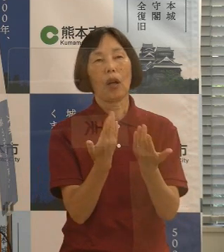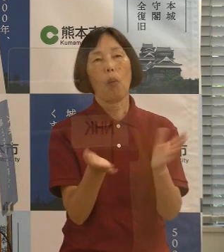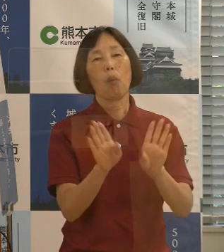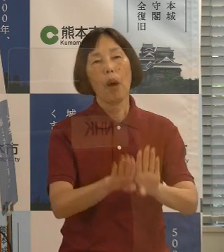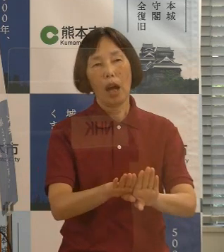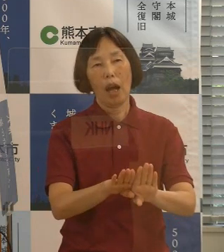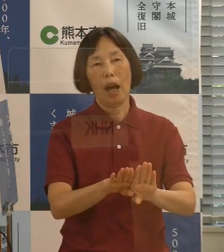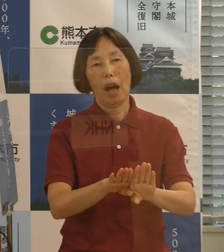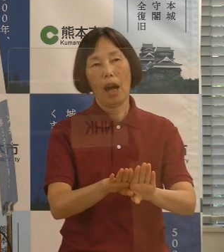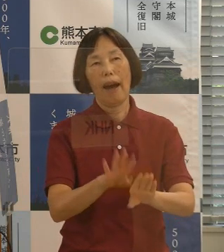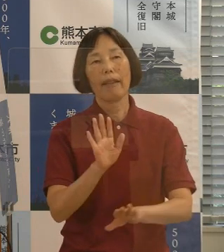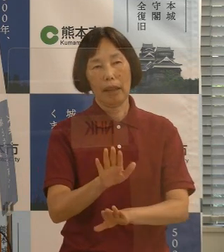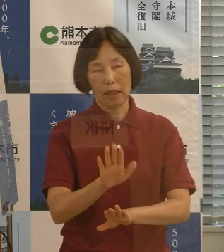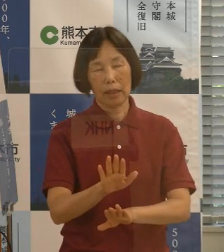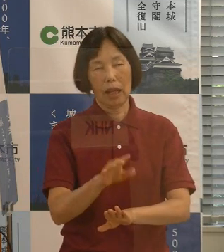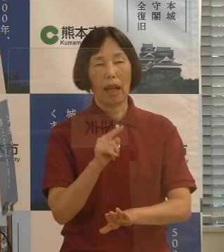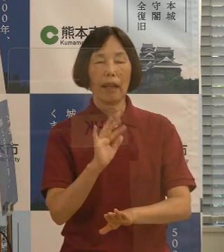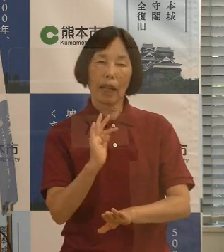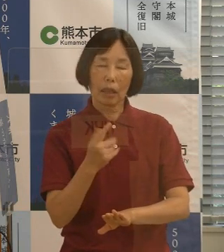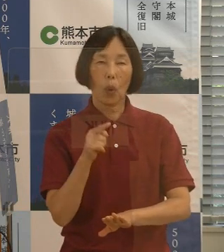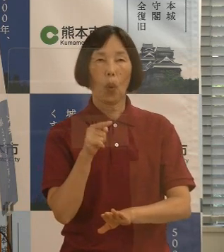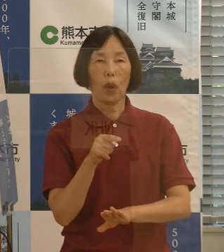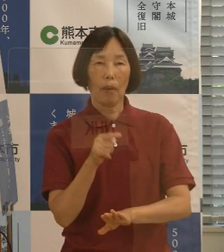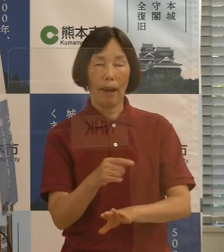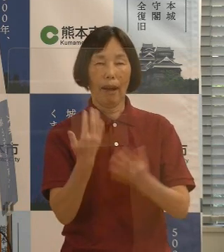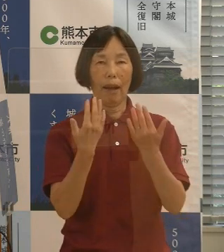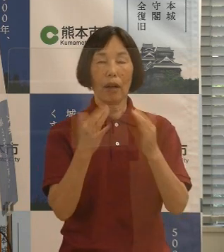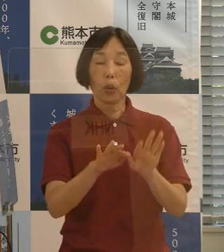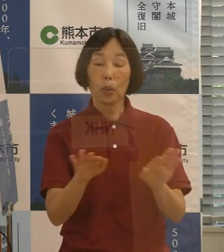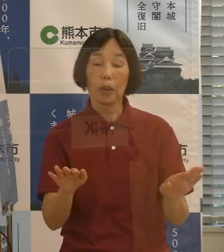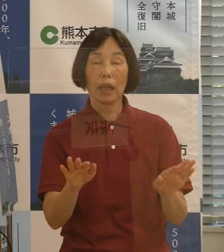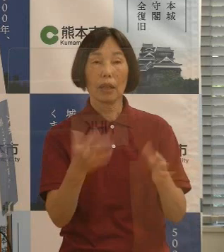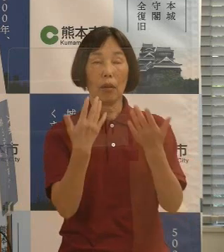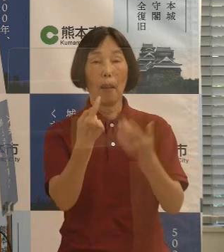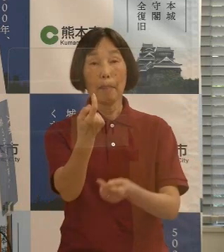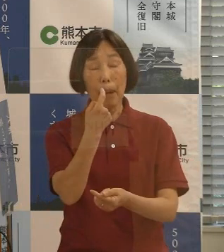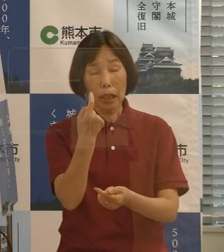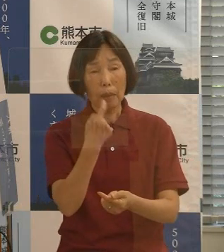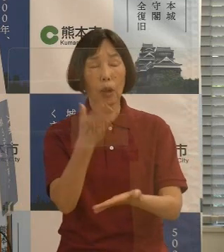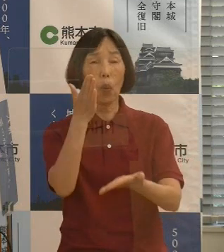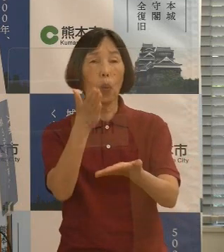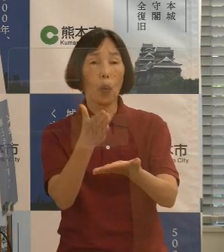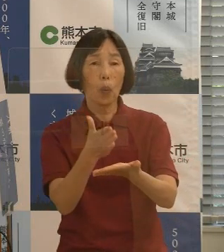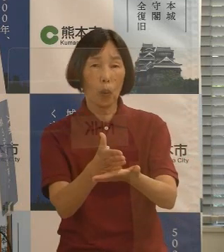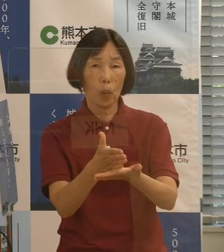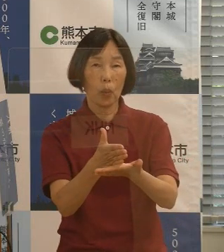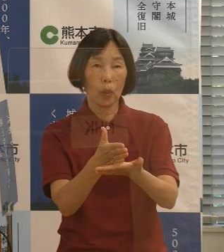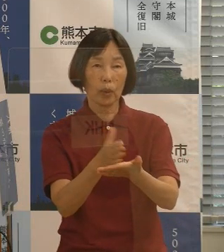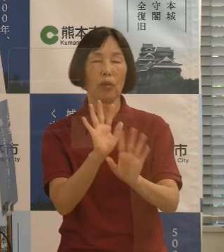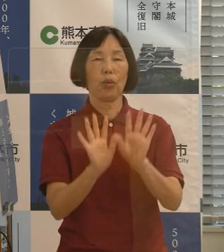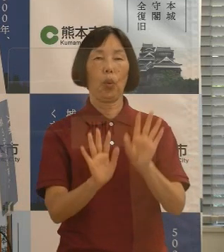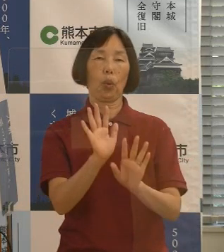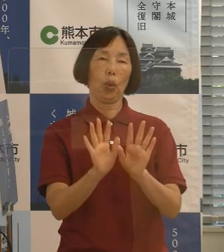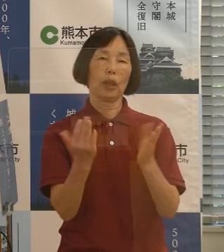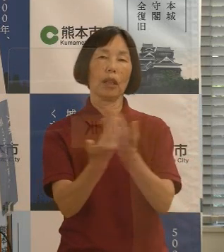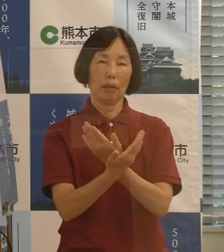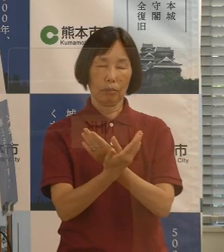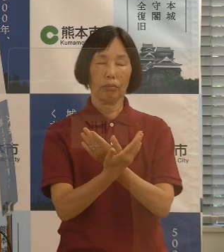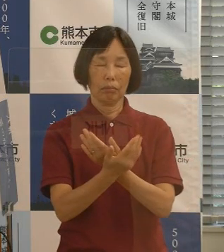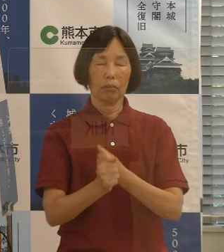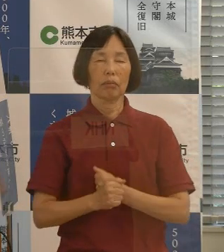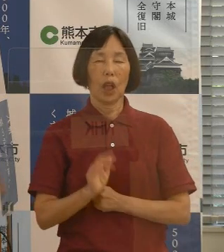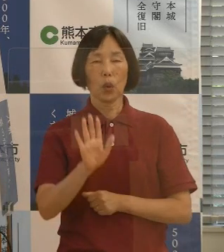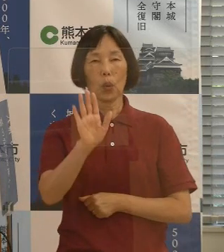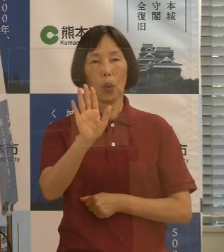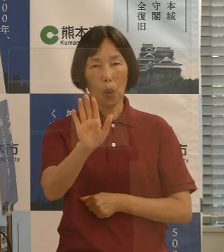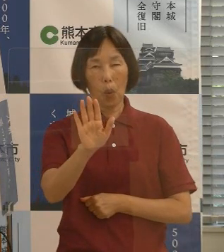ただこれは、子どもたちの学びを止めるということにもなりますので、まあ、その後ですね、この子どもたち